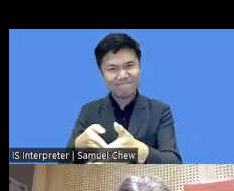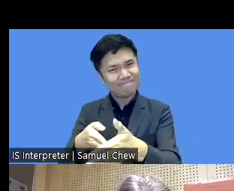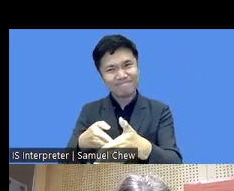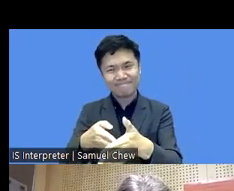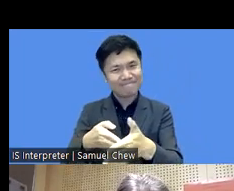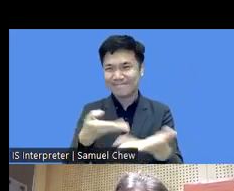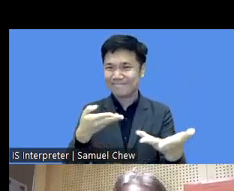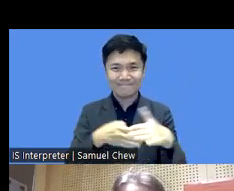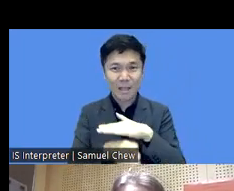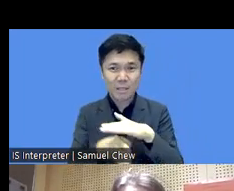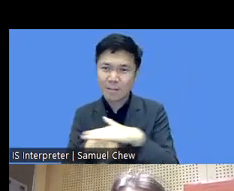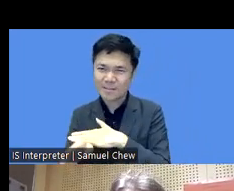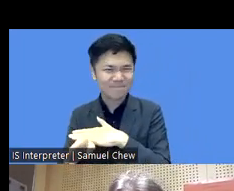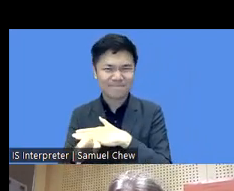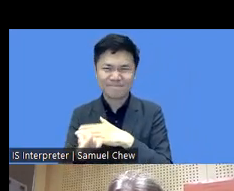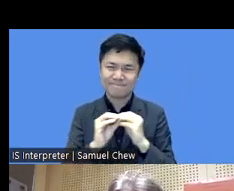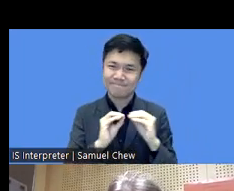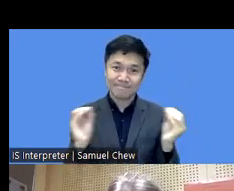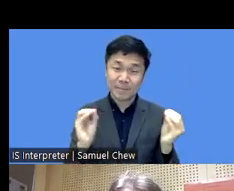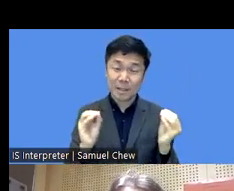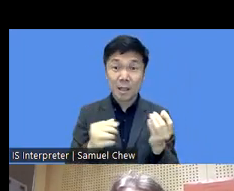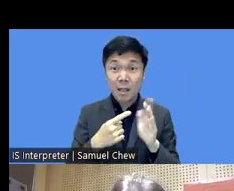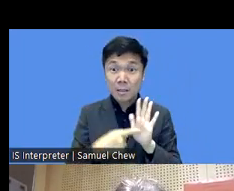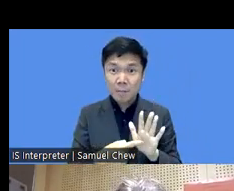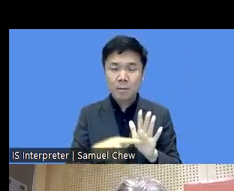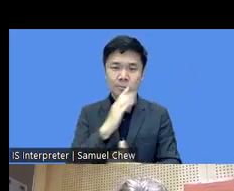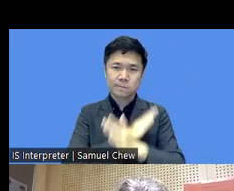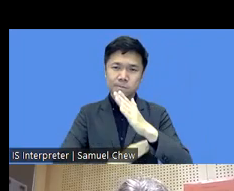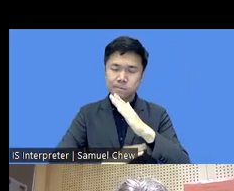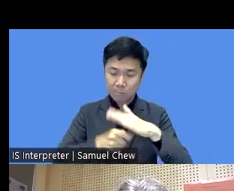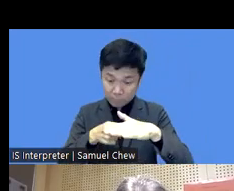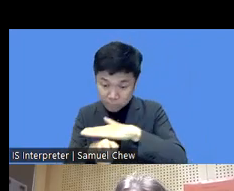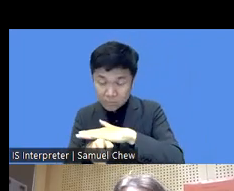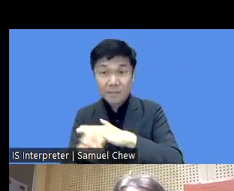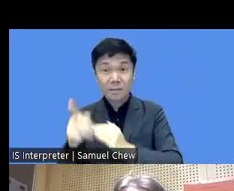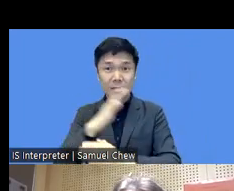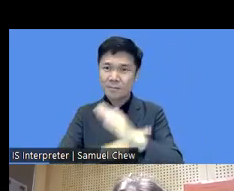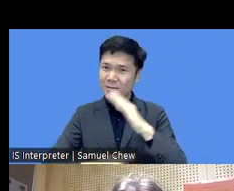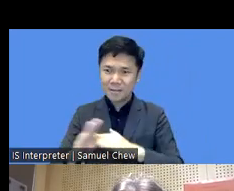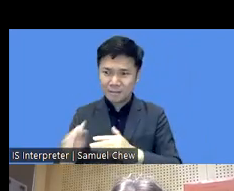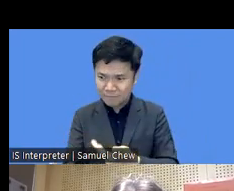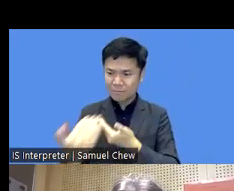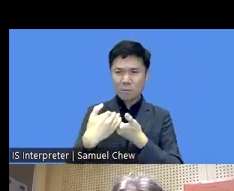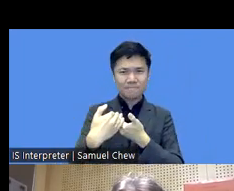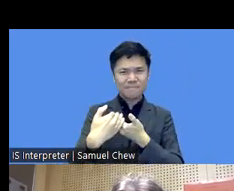Lo inclusivo en la medida en la que a nosotros nos gustaría que fuera.